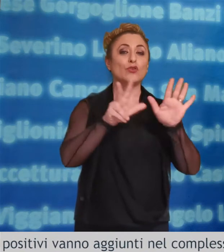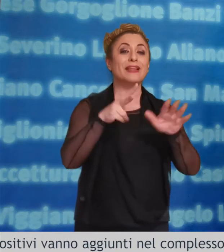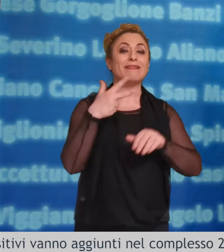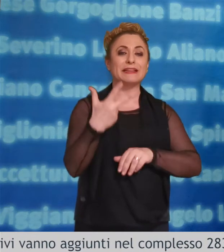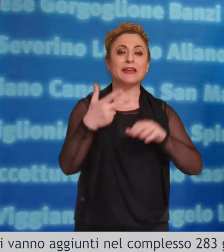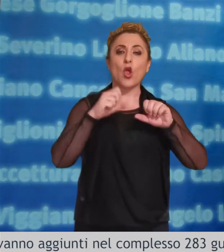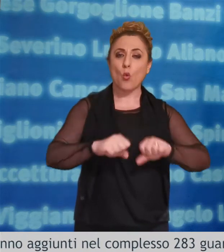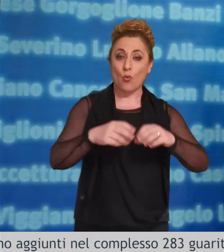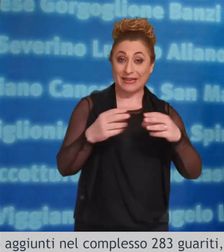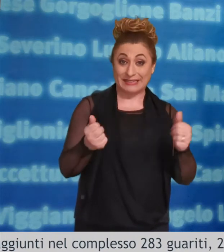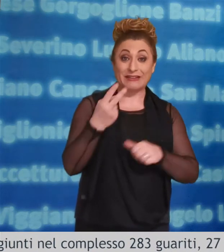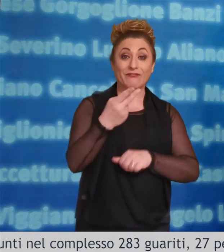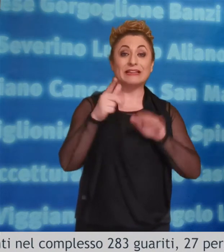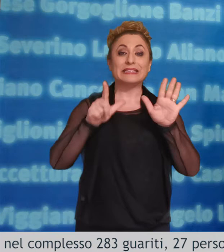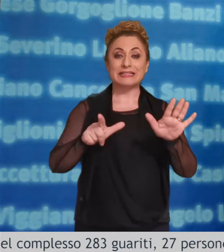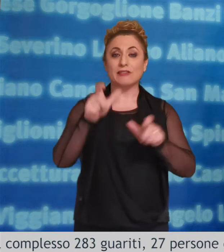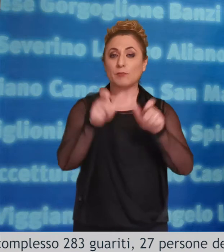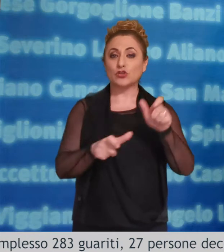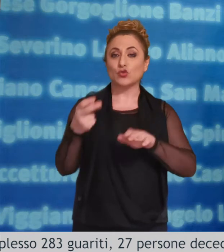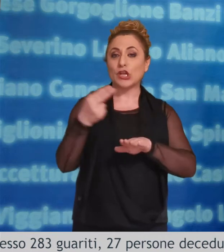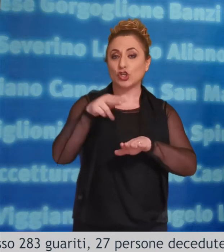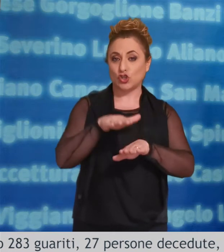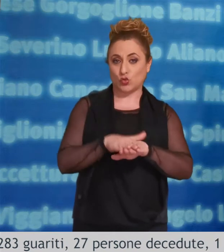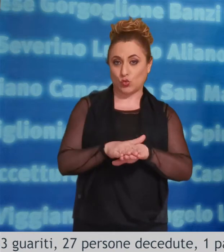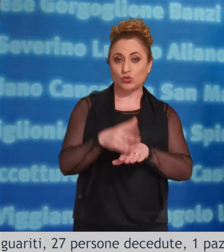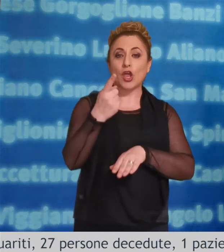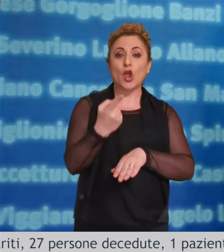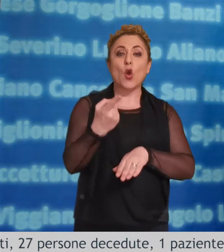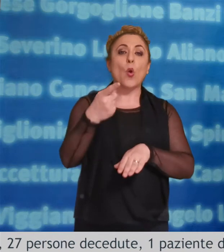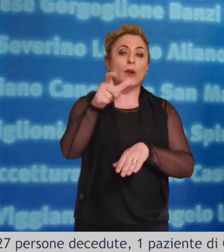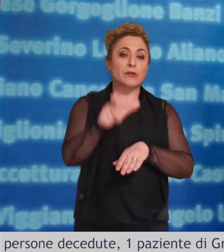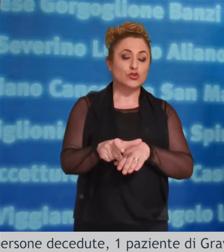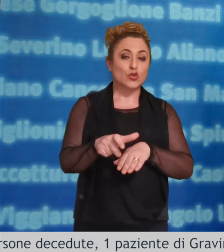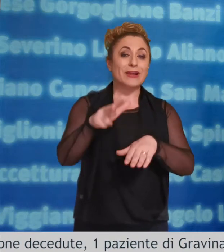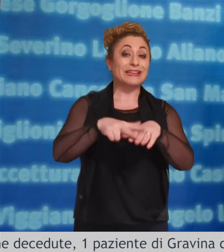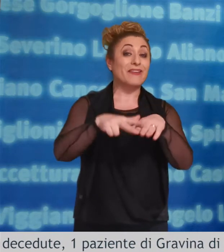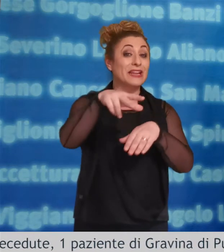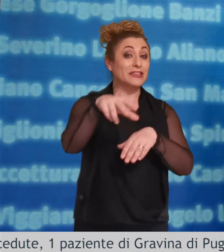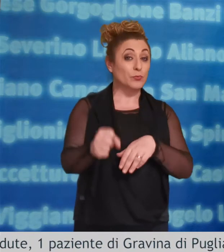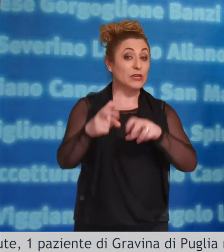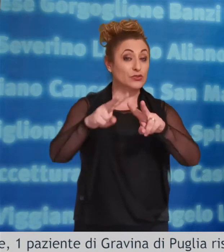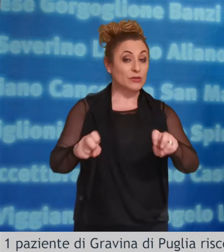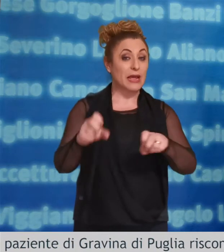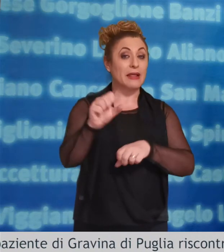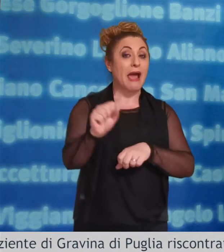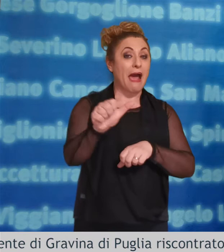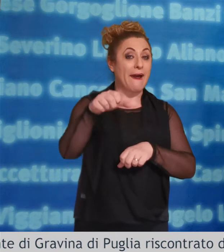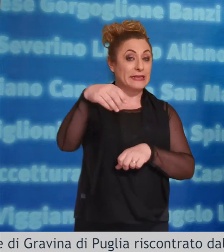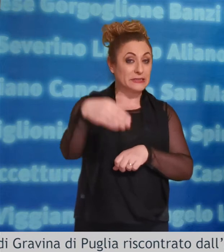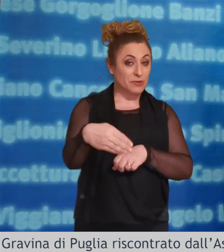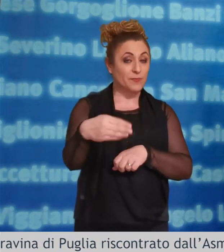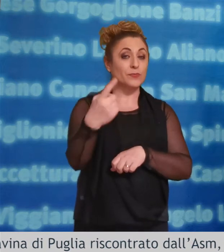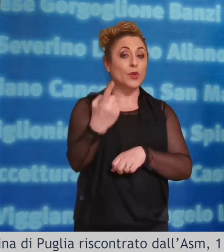guariti 27 persone decedute un paziente di gravina di puglia riscontrato dall'asl